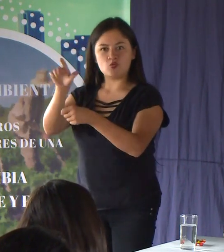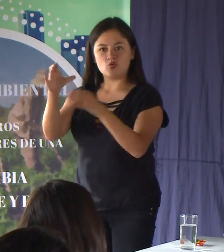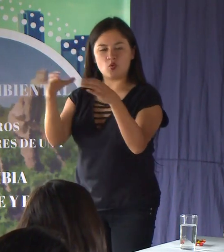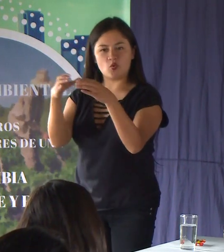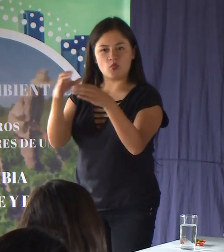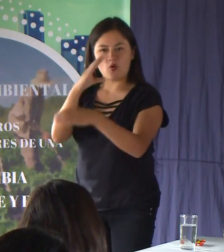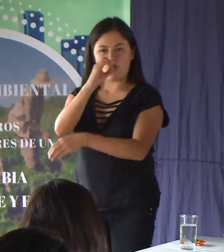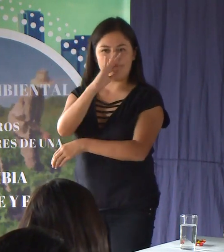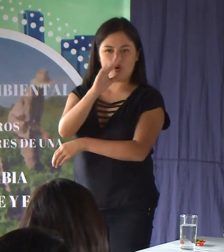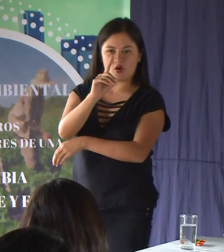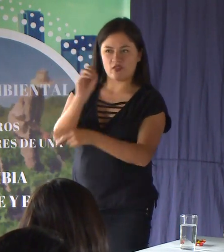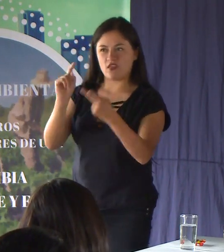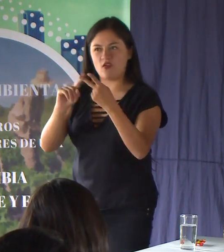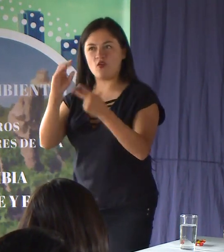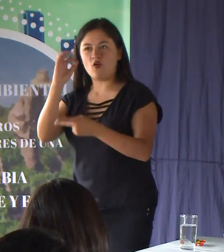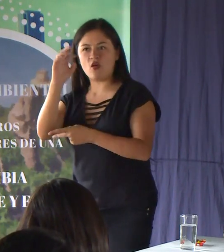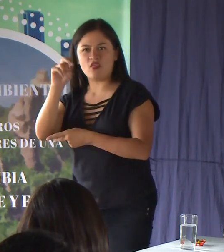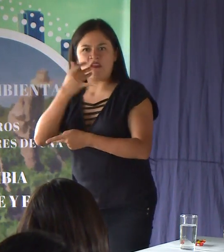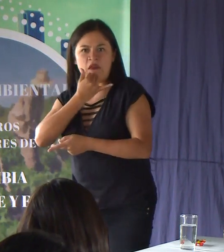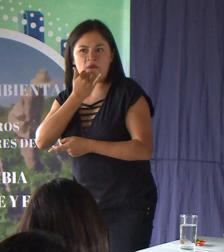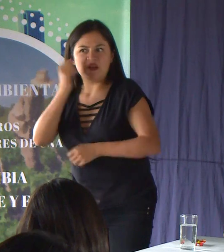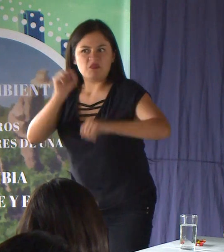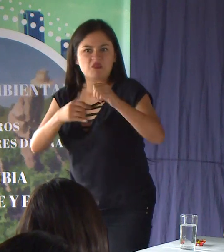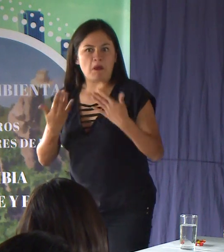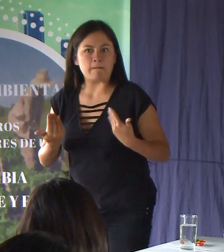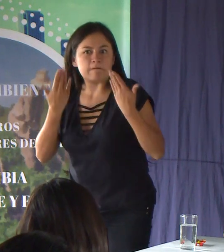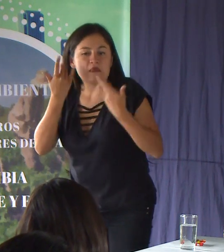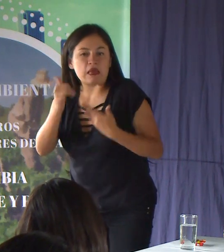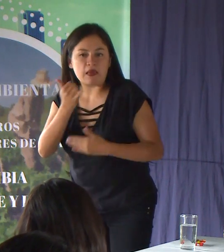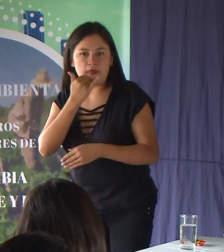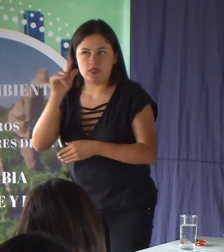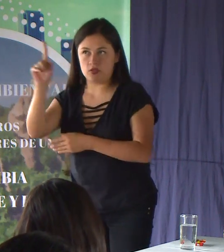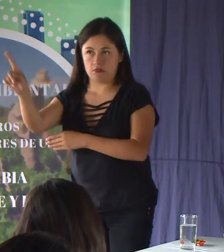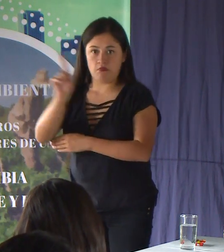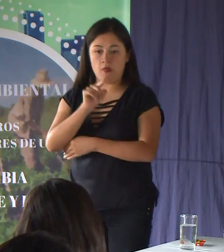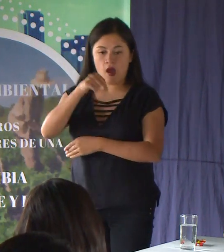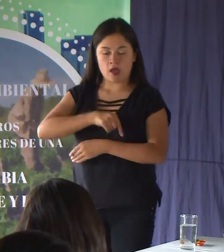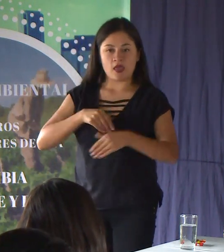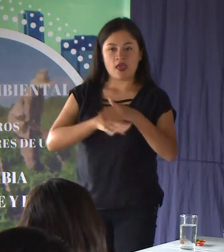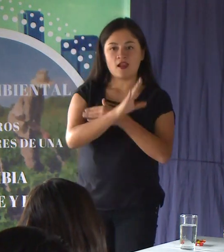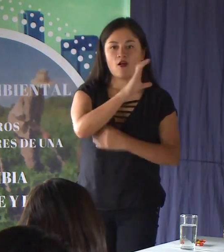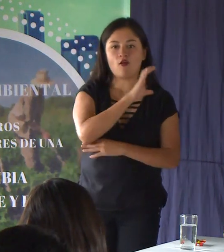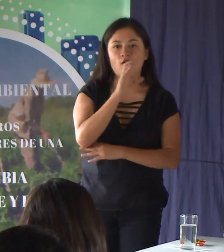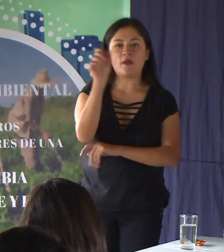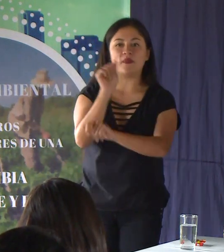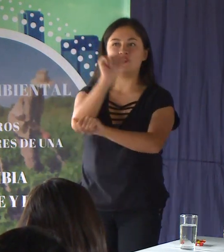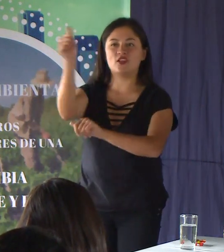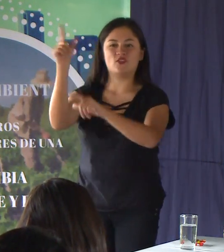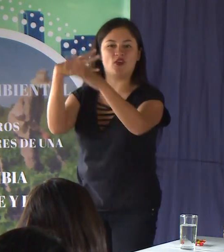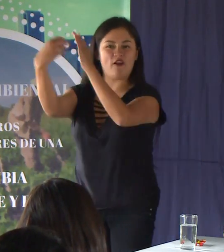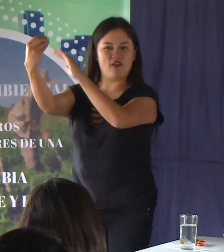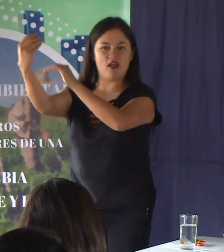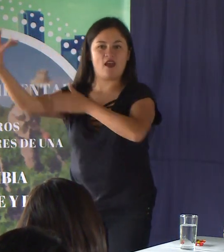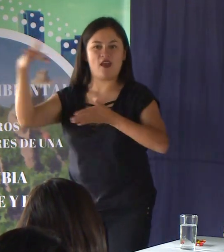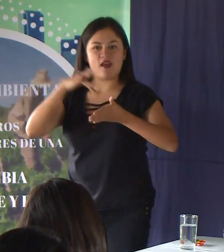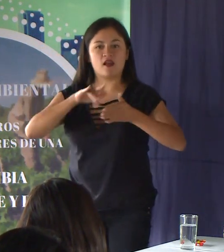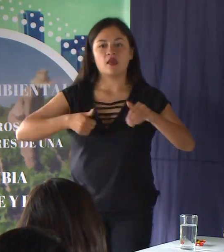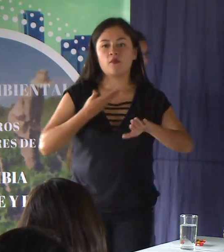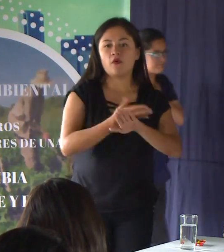acá haciendo algunas modificaciones y acentuando un modelo de desarrollo muy